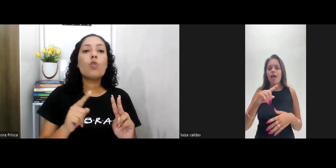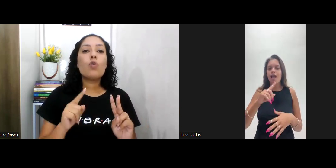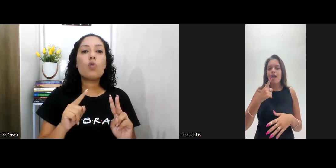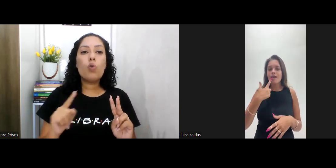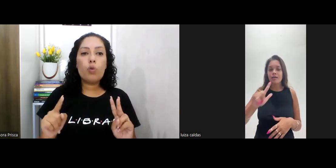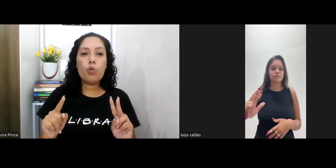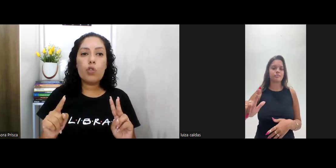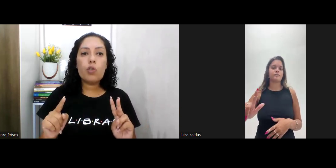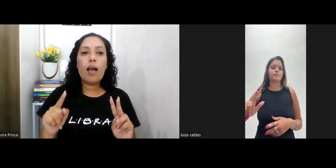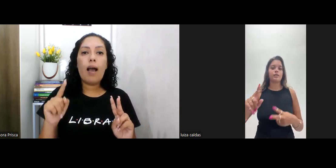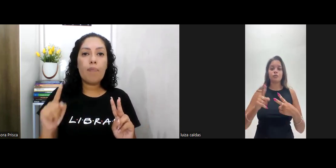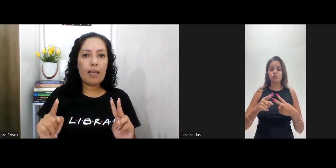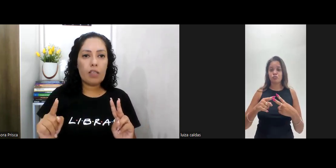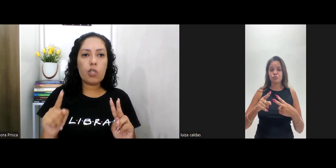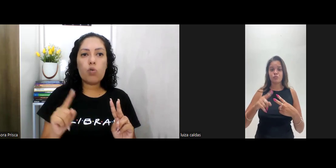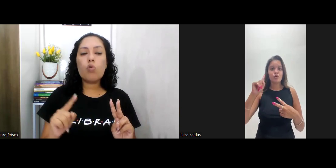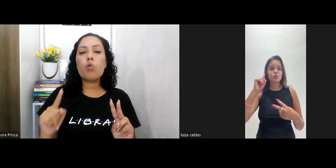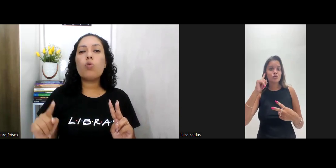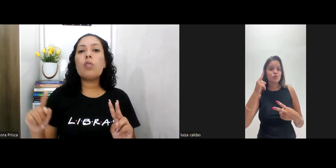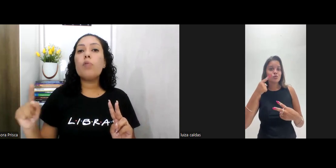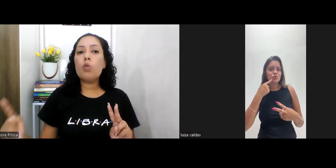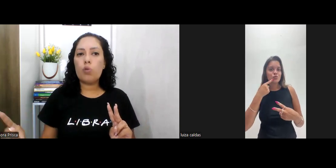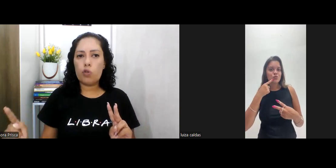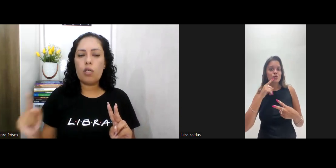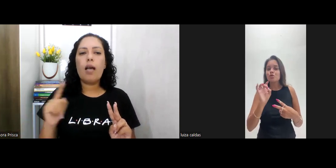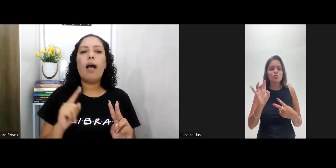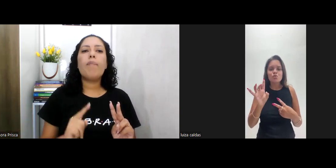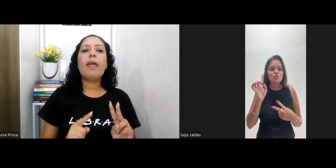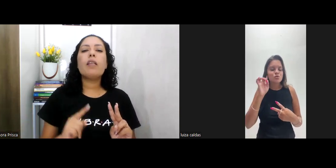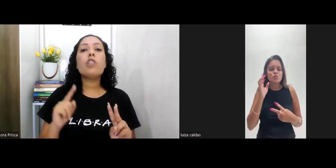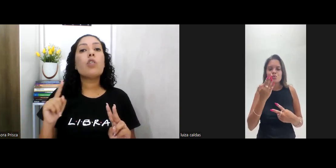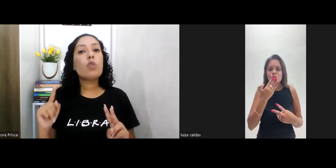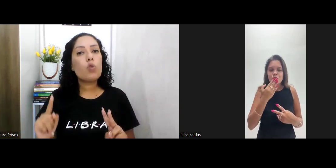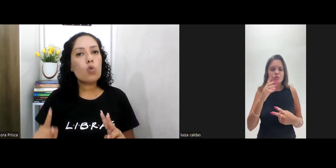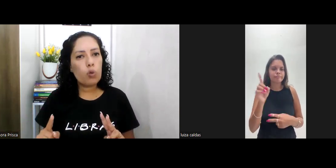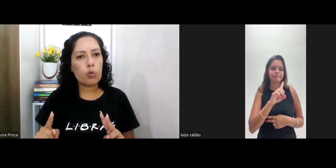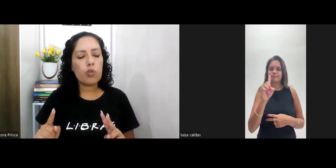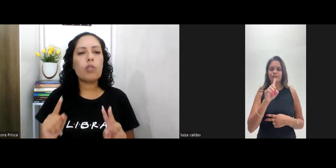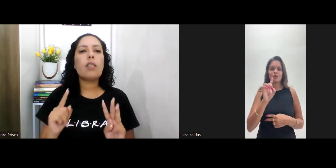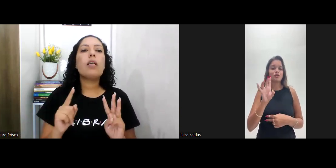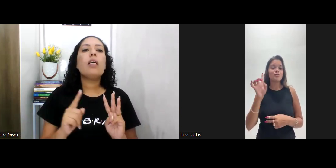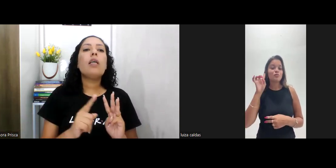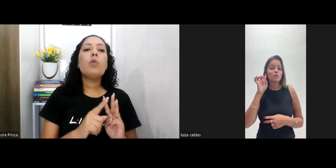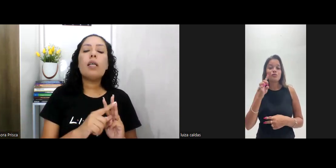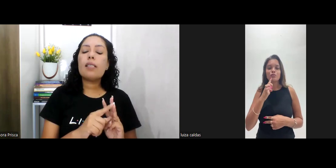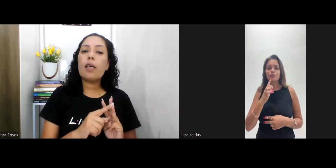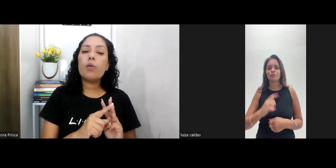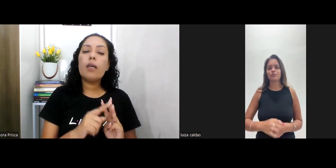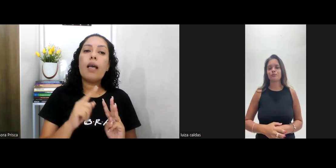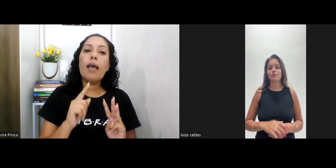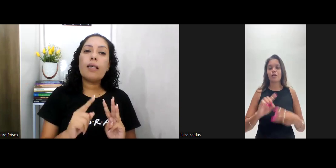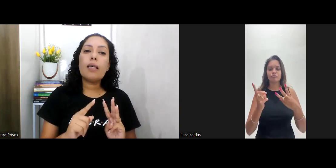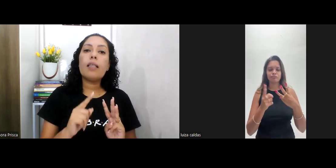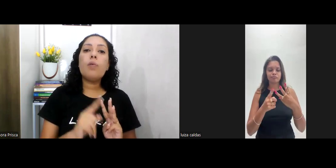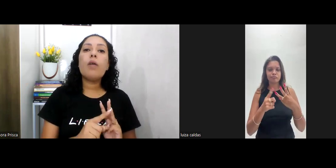Dois, surdos apenas, não são surdos e mudos, apenas surdos. E o